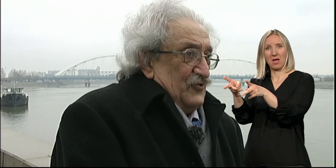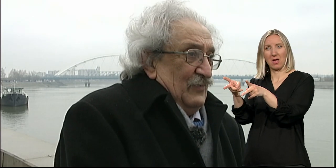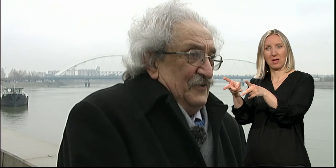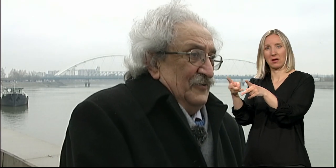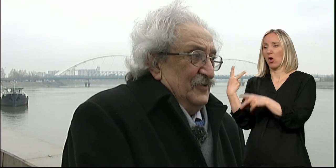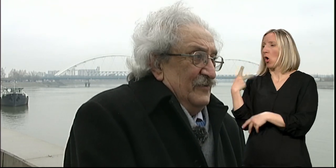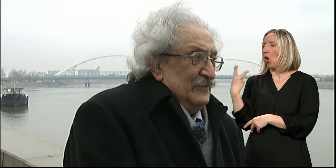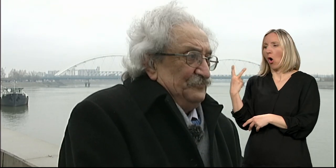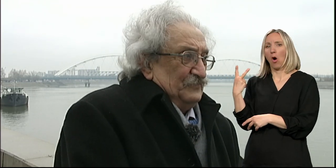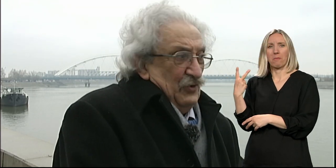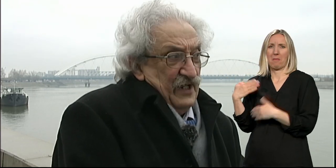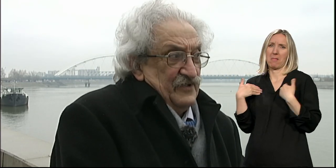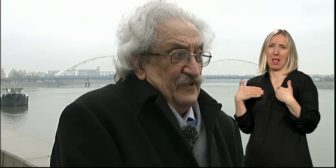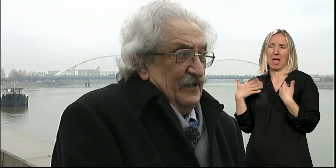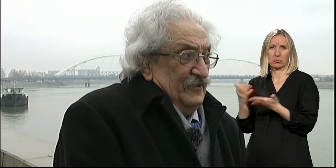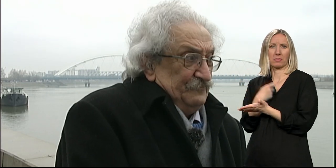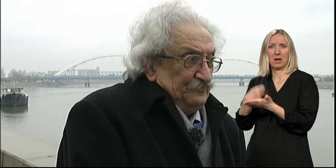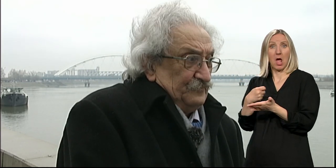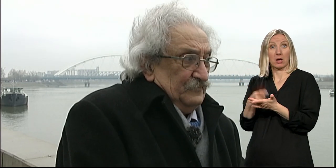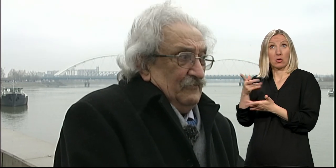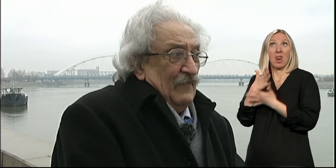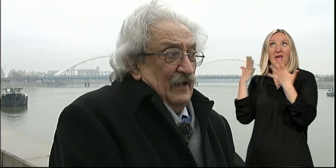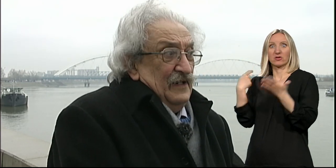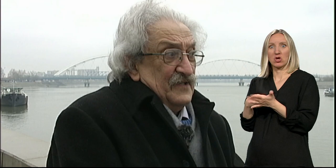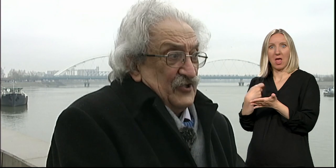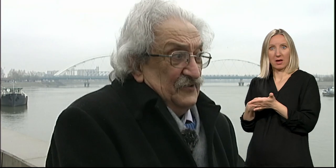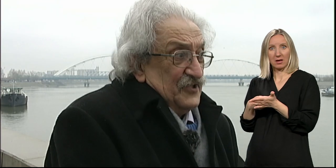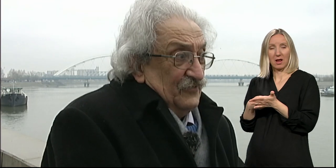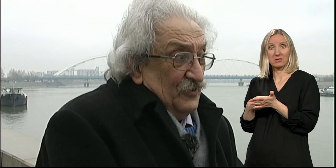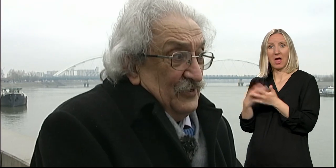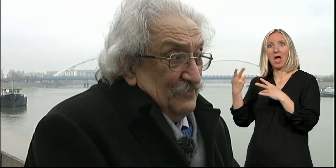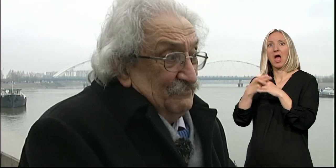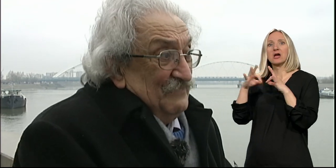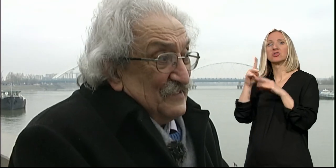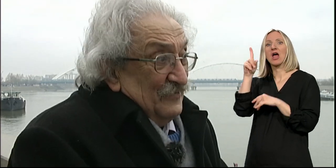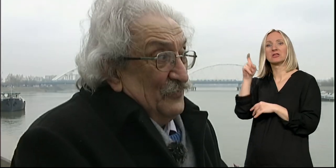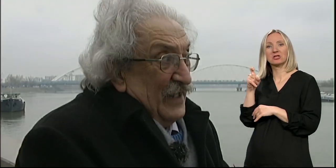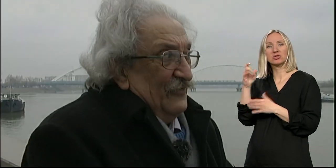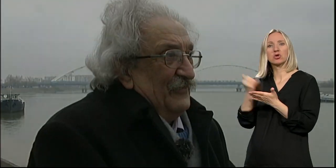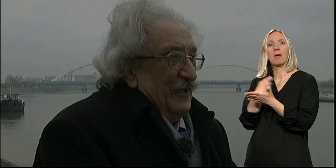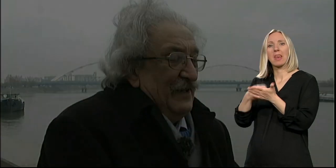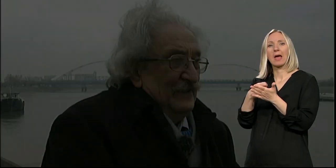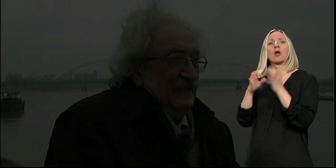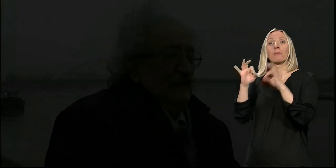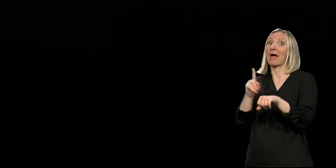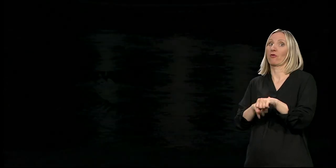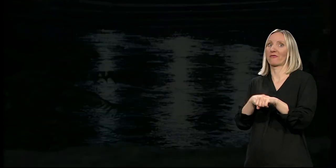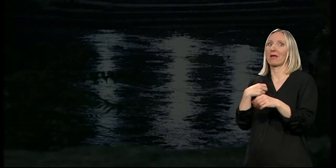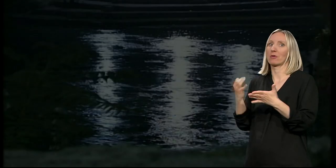Oba još u mladim godinama, to je najveća nagrada. A ja sa Šantićevu dobio, mislim, u pravo vreme.